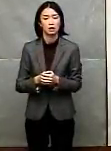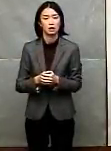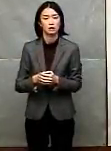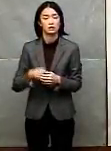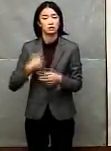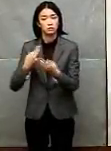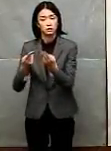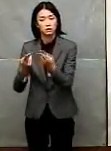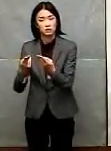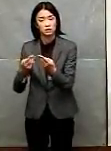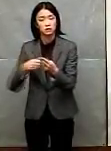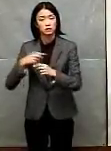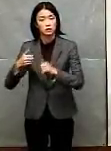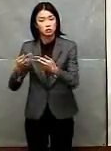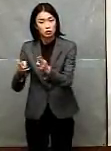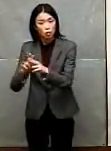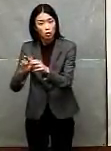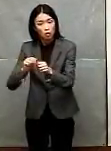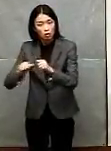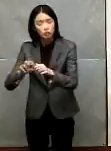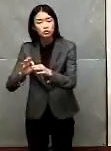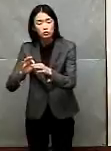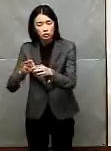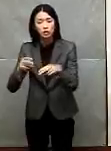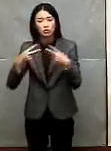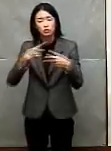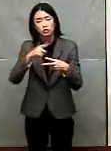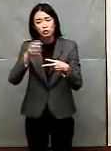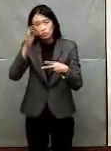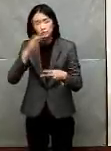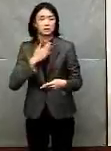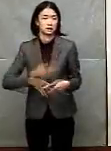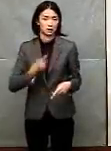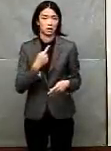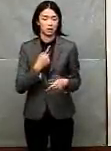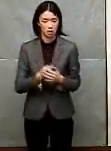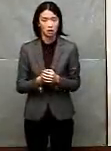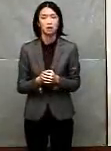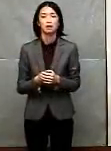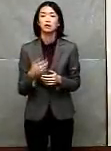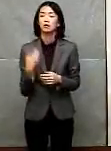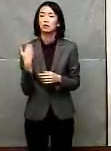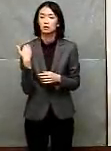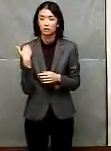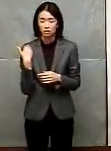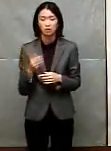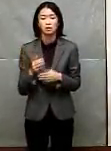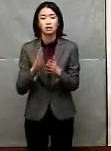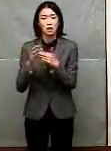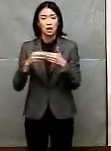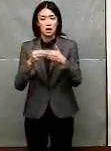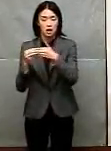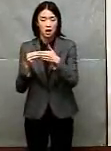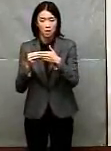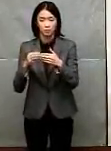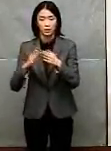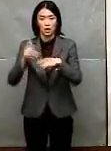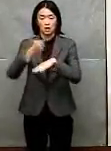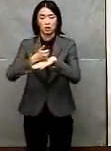先般知事会議が都道府県ビルの中でありましたときに、県連会長でいらっしゃる遠藤先生